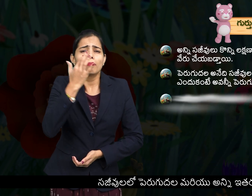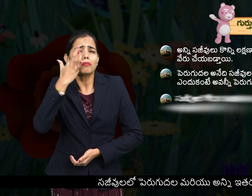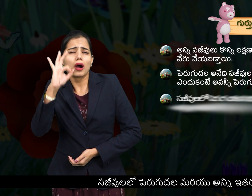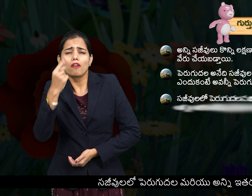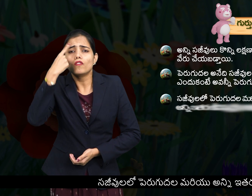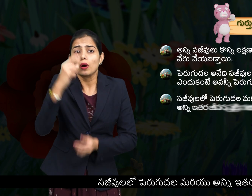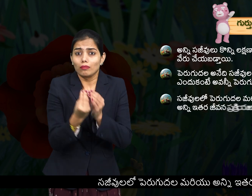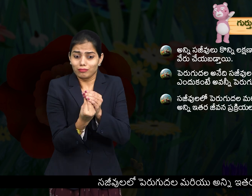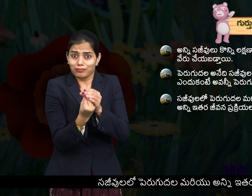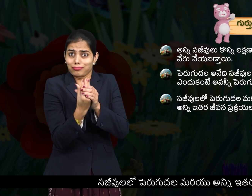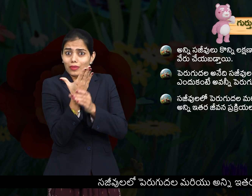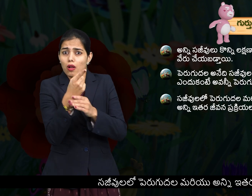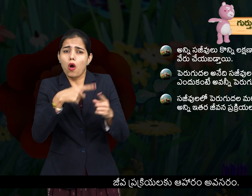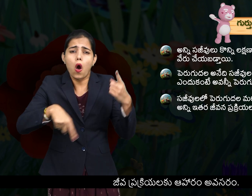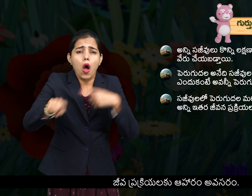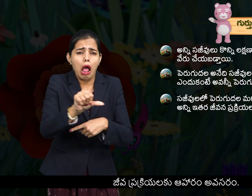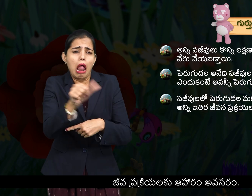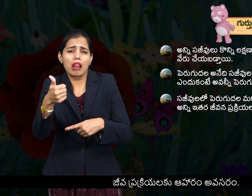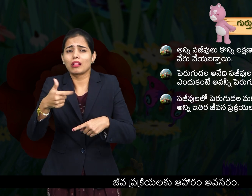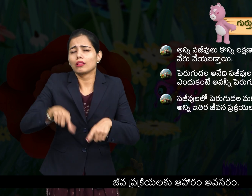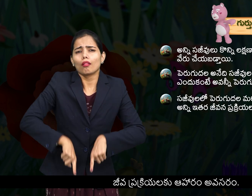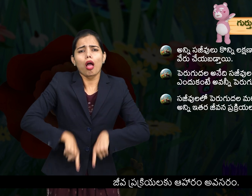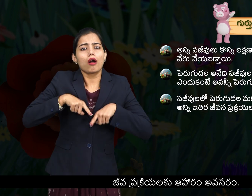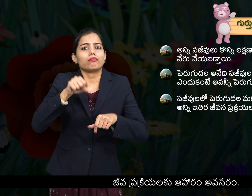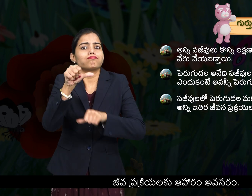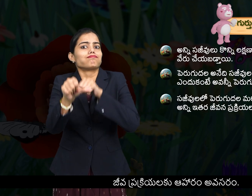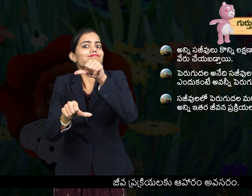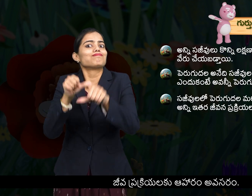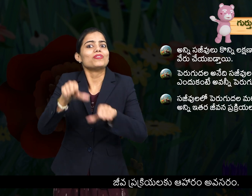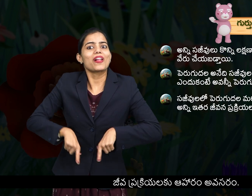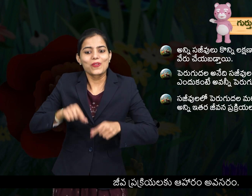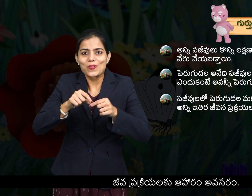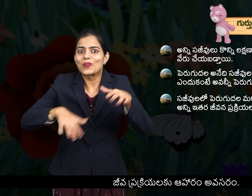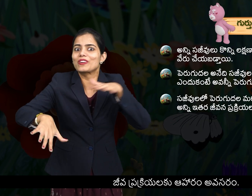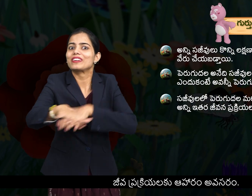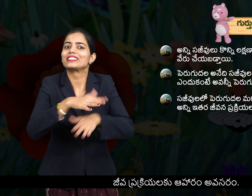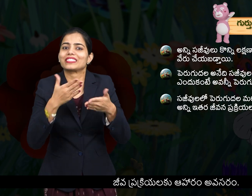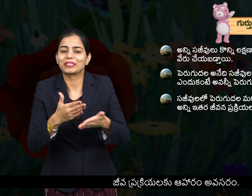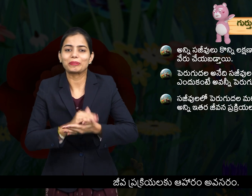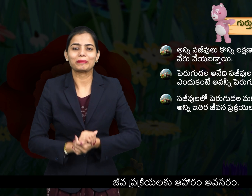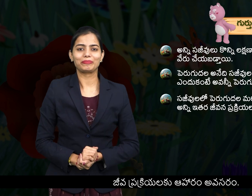సజీవులలో పెరుగుదల మరియు అన్ని ఇతర జీవ ప్రక్రియలకు ఆహారం అవసరం.